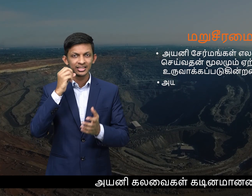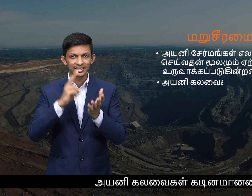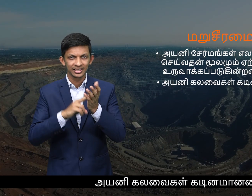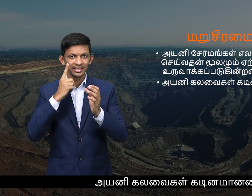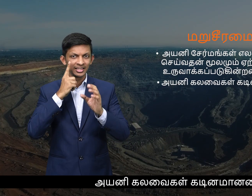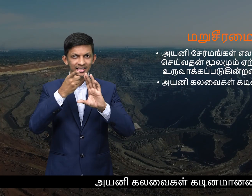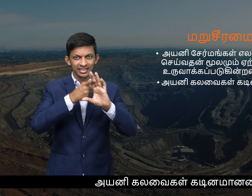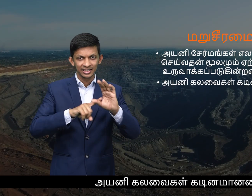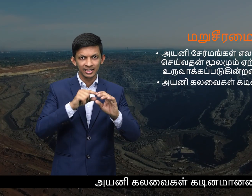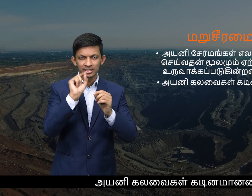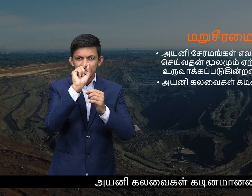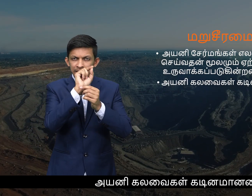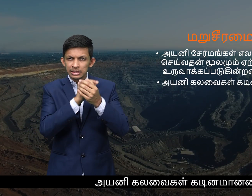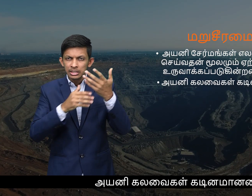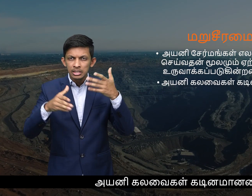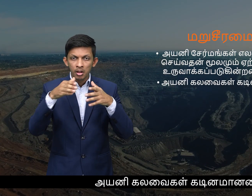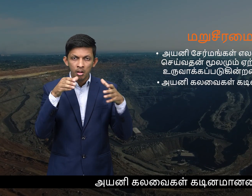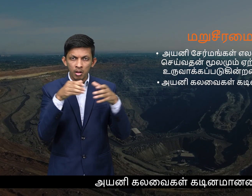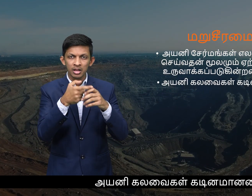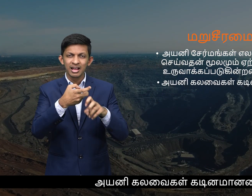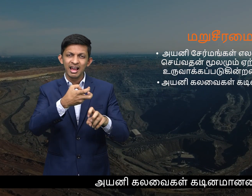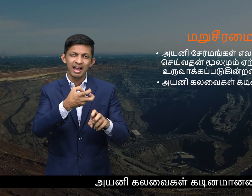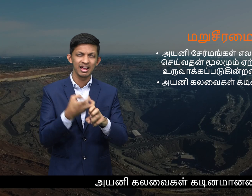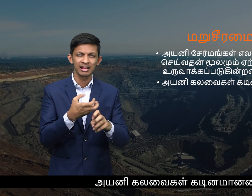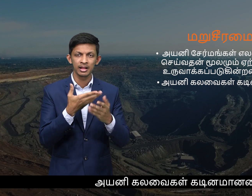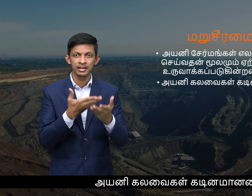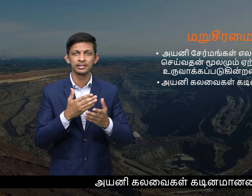அயனி கலவைகள் கடினமானவை.